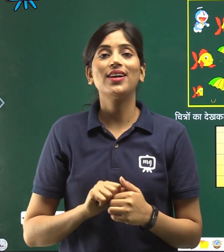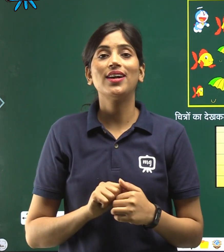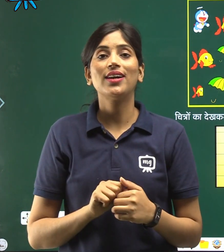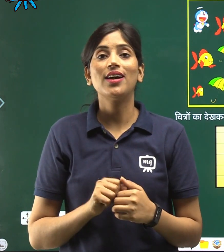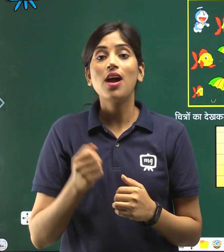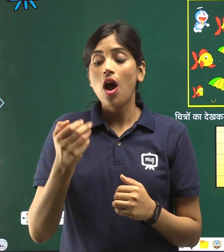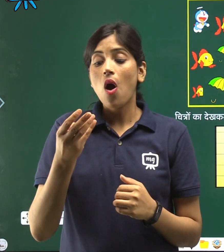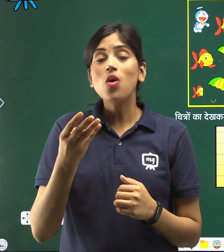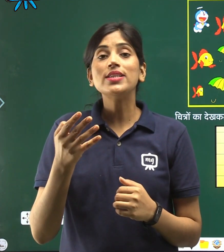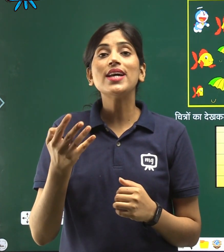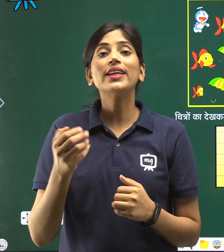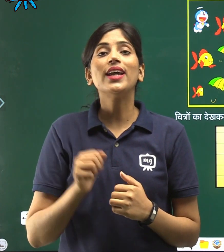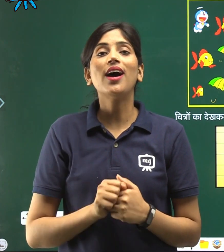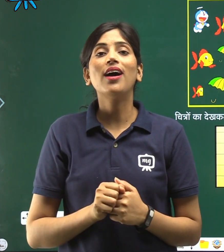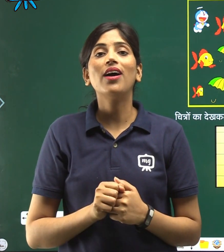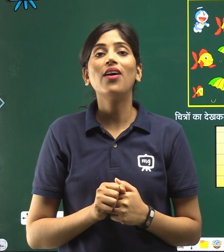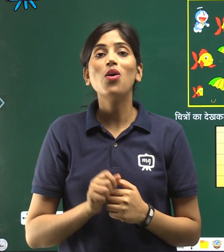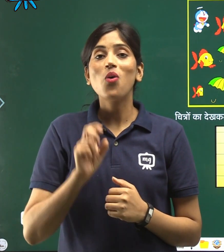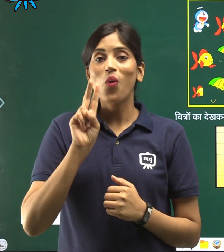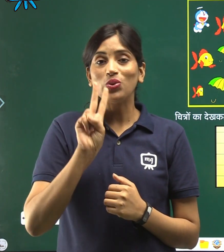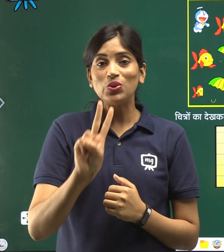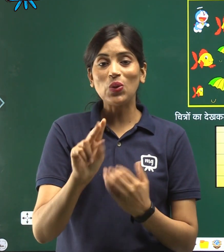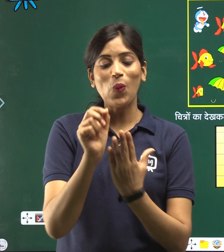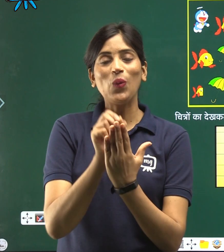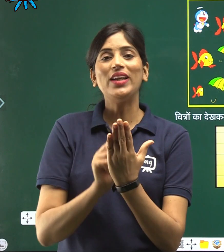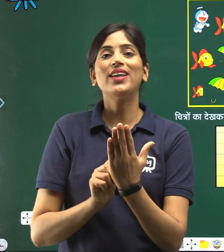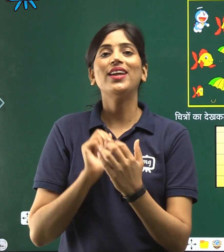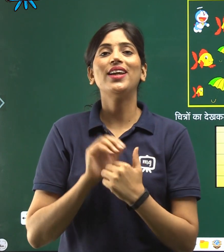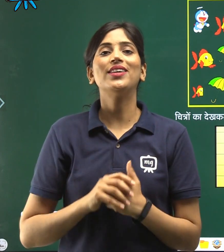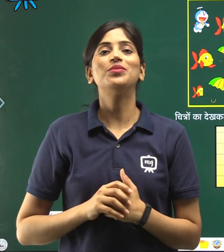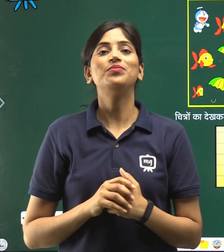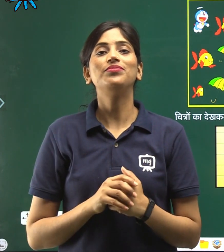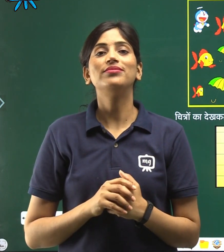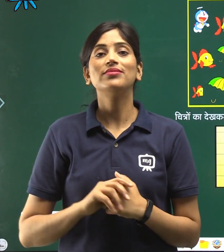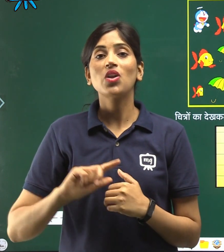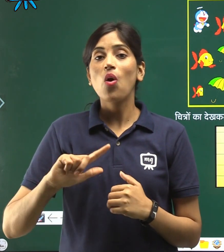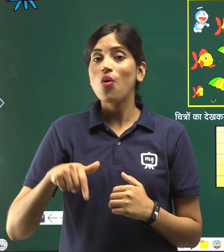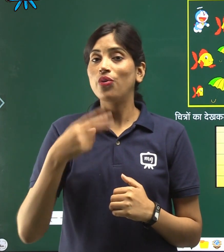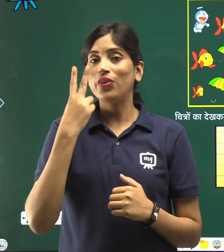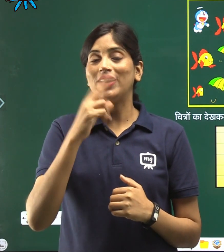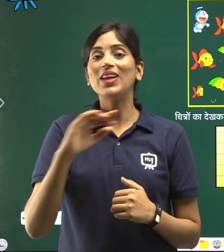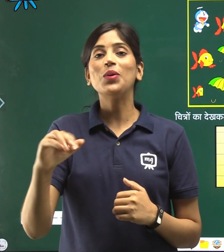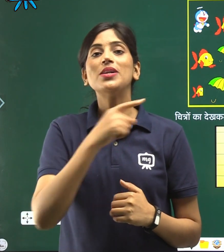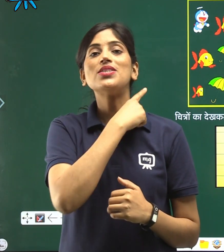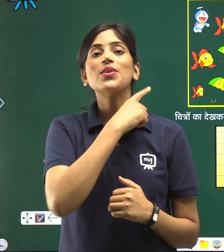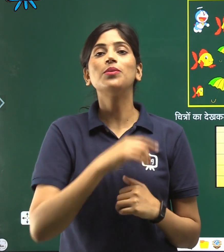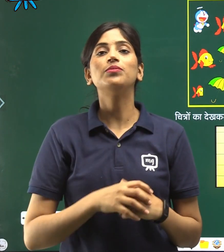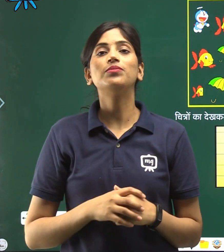और संख्या 2 लिखी। फिर देखो बच्चों,